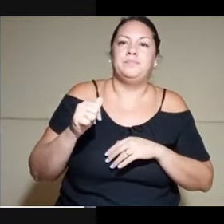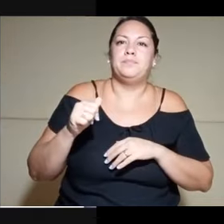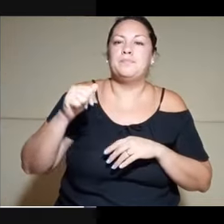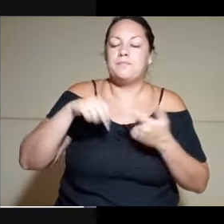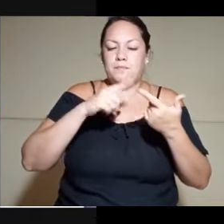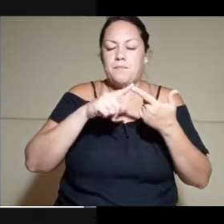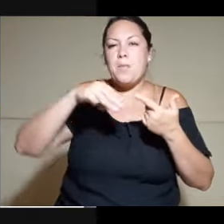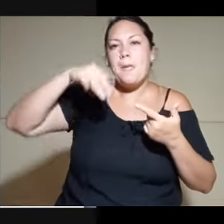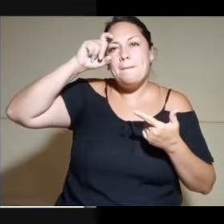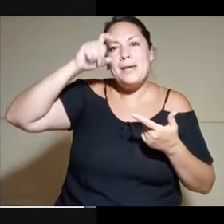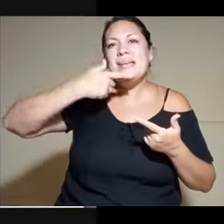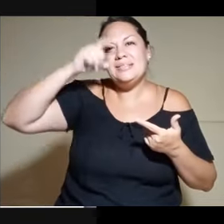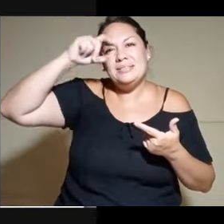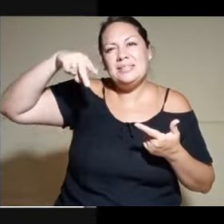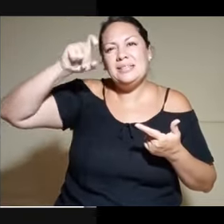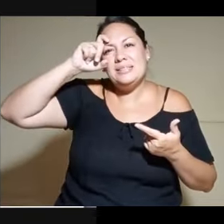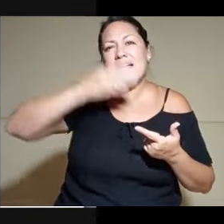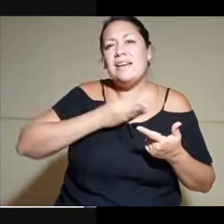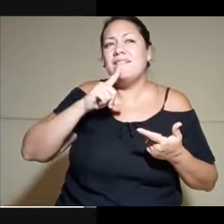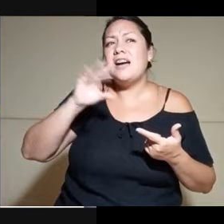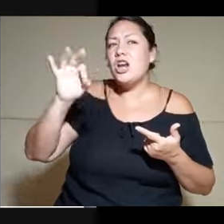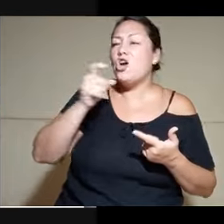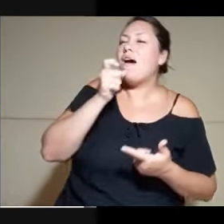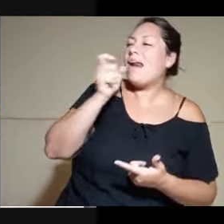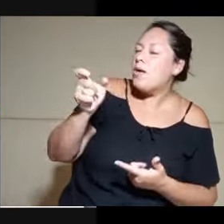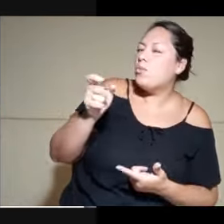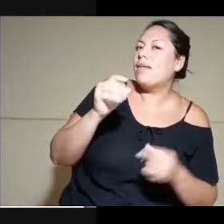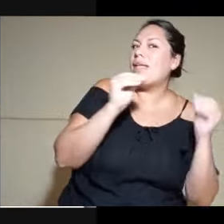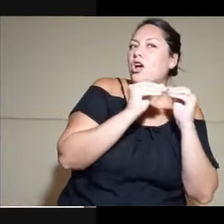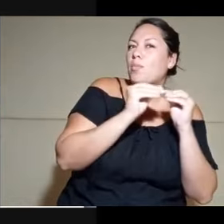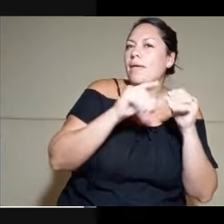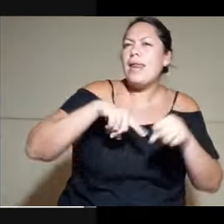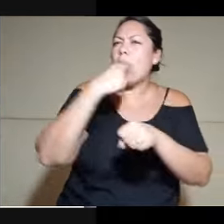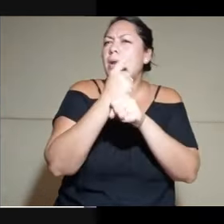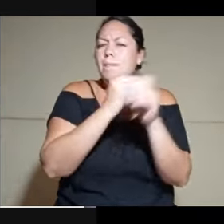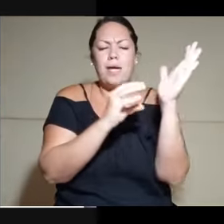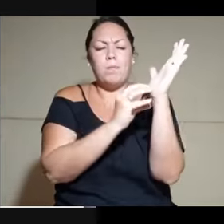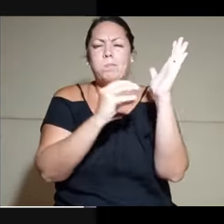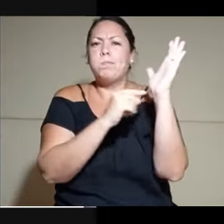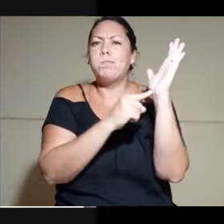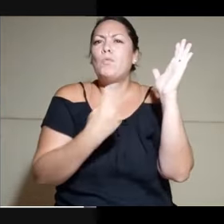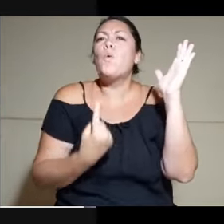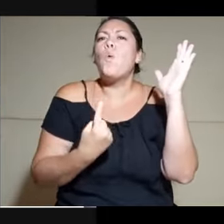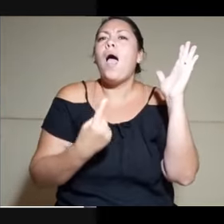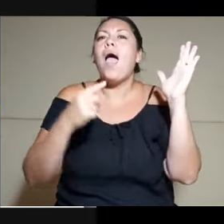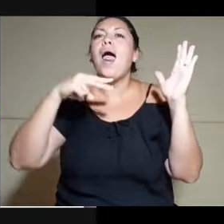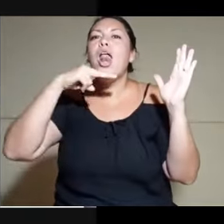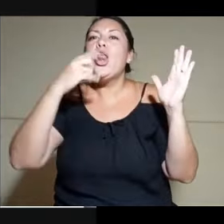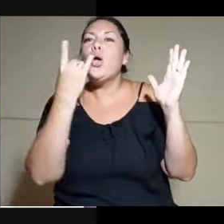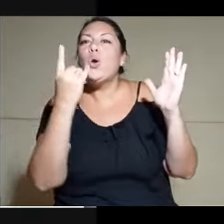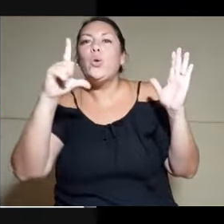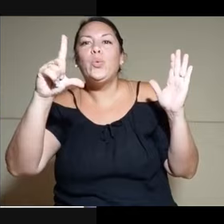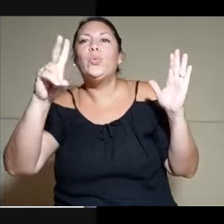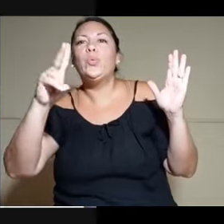para No, arriba? ¿cuál es la primera estructura que se comunica con la médula espinal para arriba? ¿Qué es lo primero que tenemos adentro del